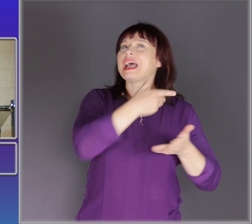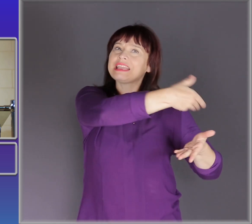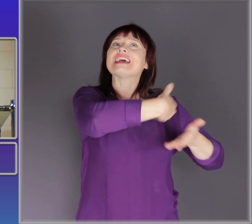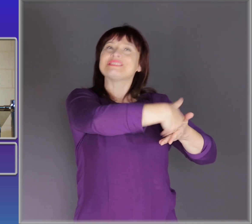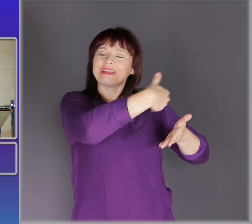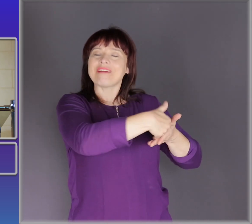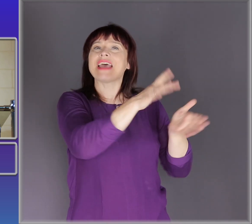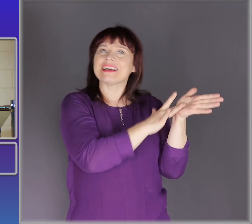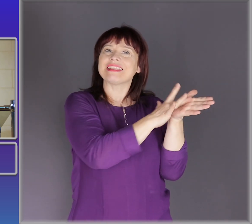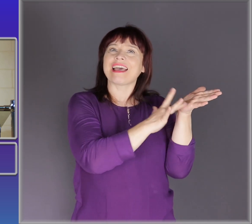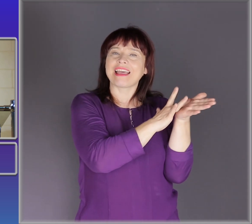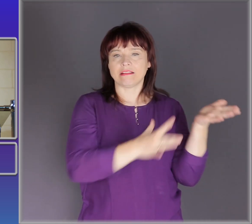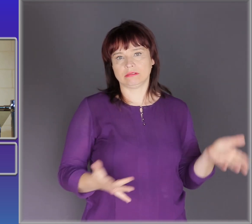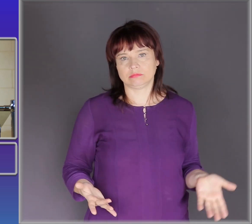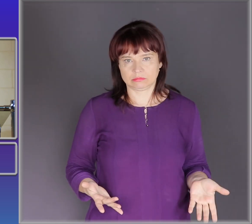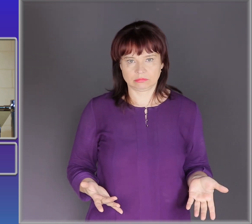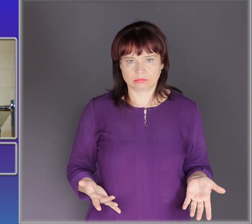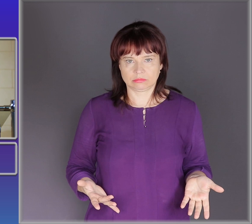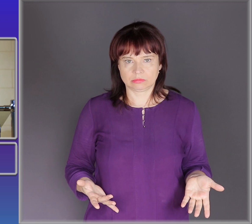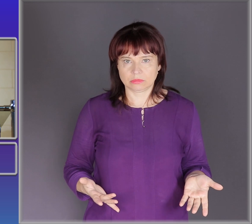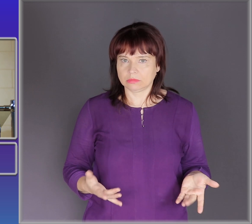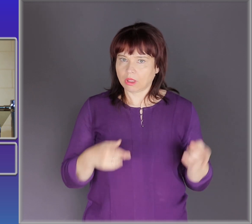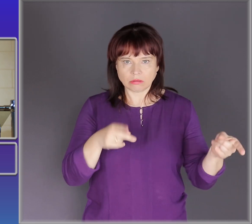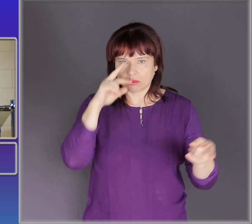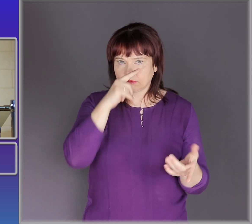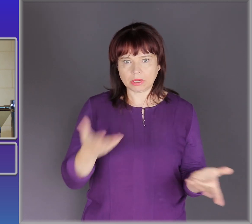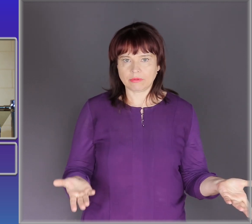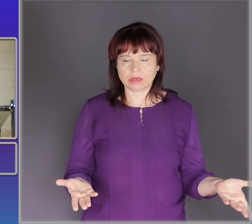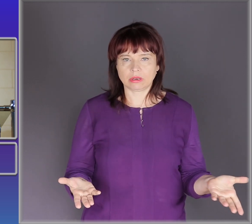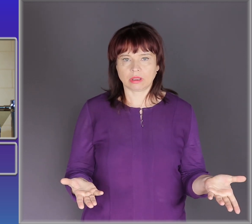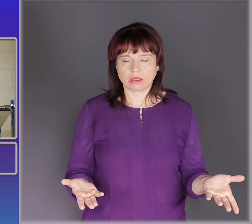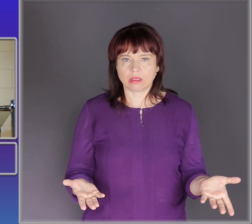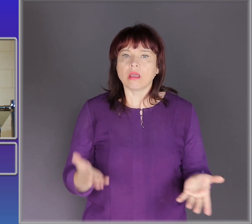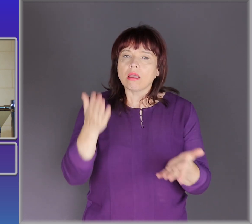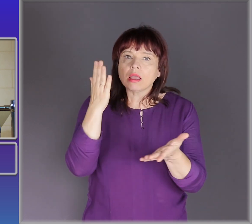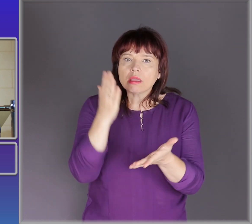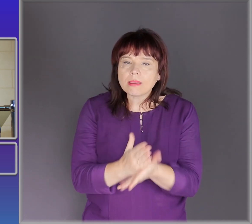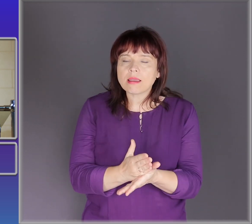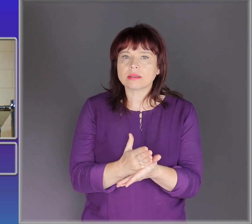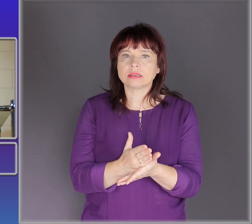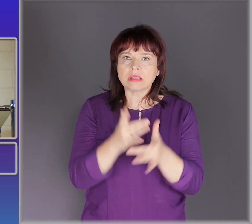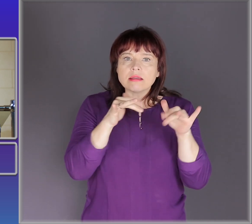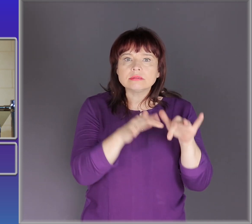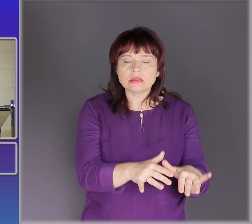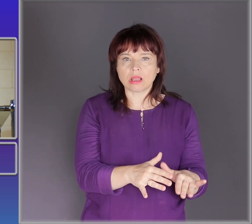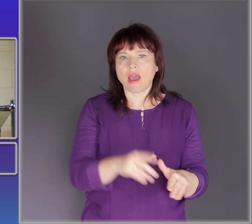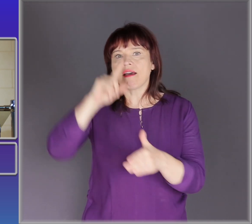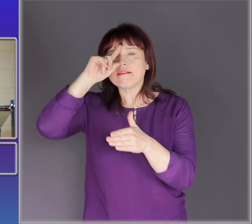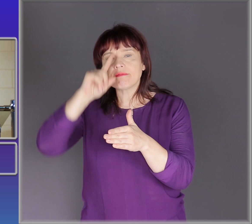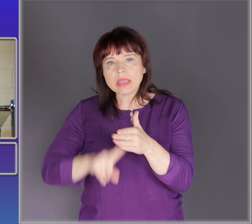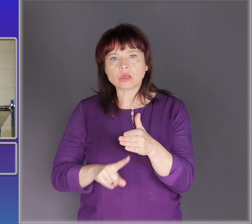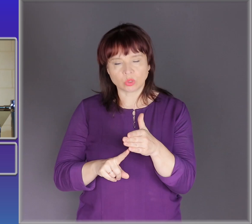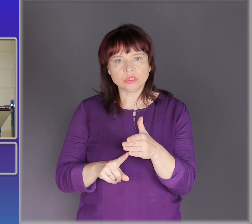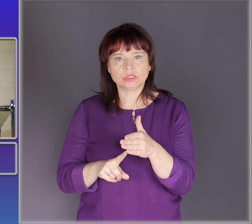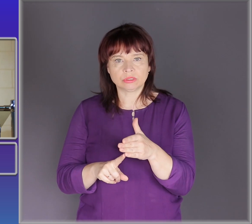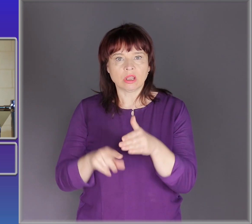гороскоп есть и у нас сказать еще там мантра есть есть вещи которые христиане для себя раз